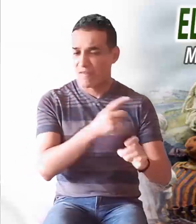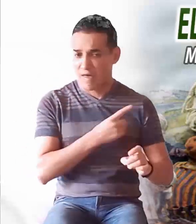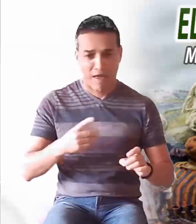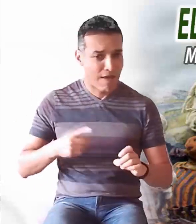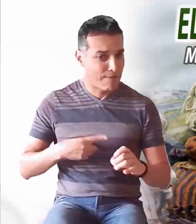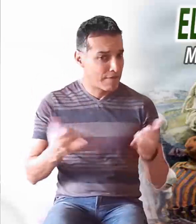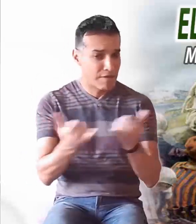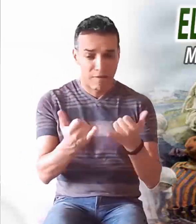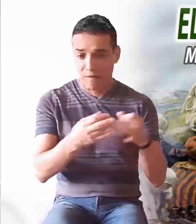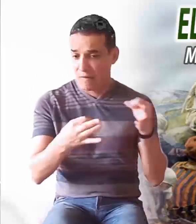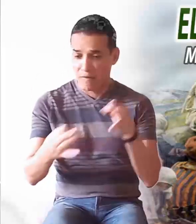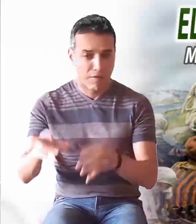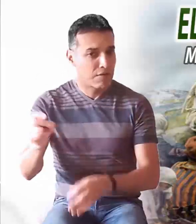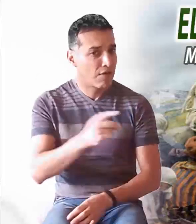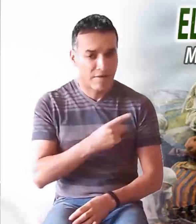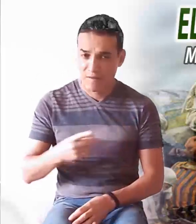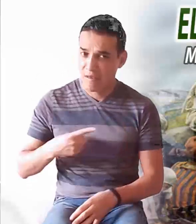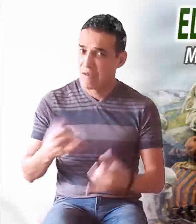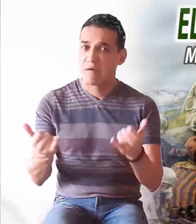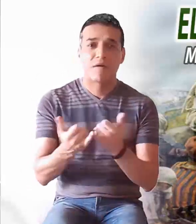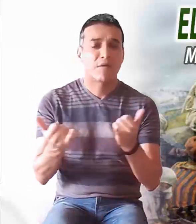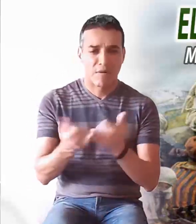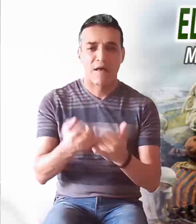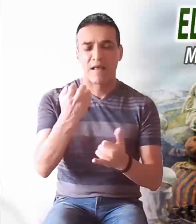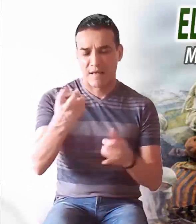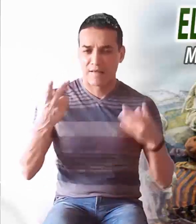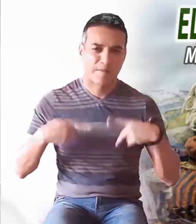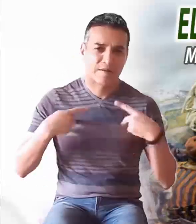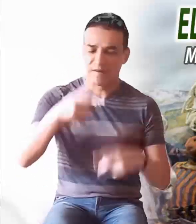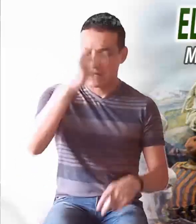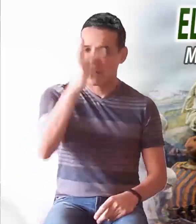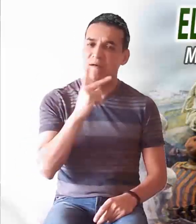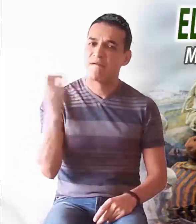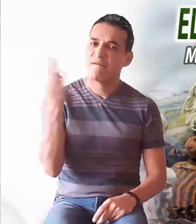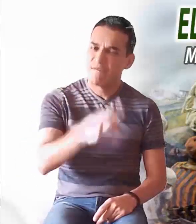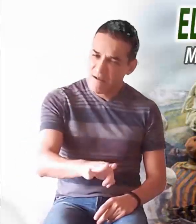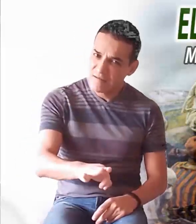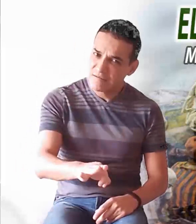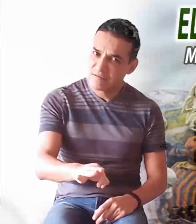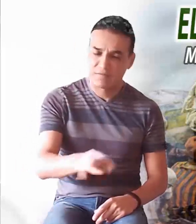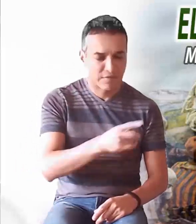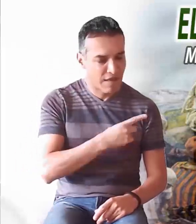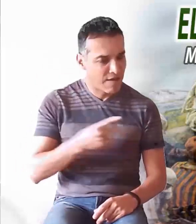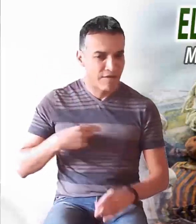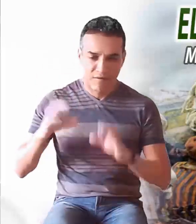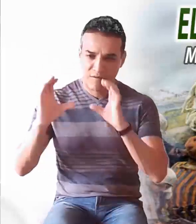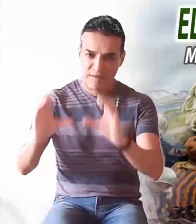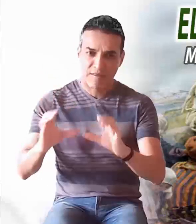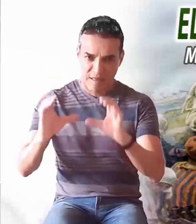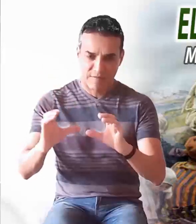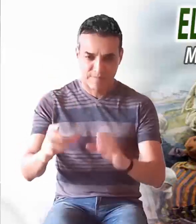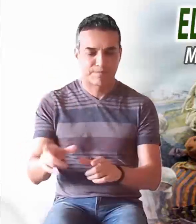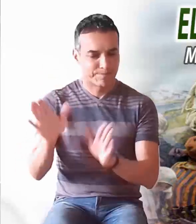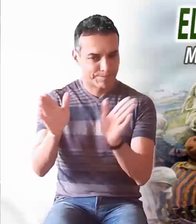y también para no ser víctima de estos falsos profetas. La otra imagen que